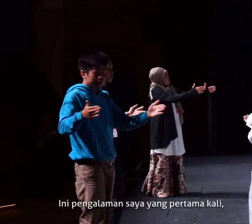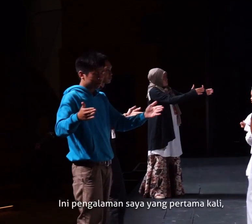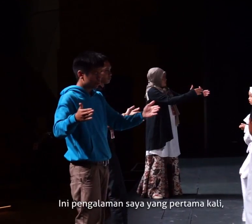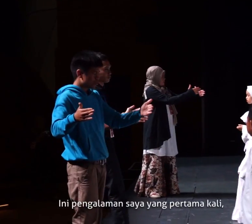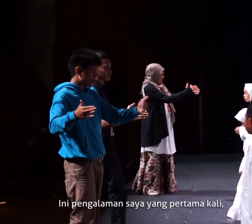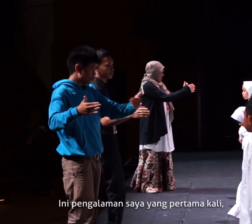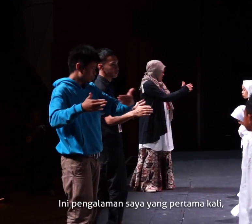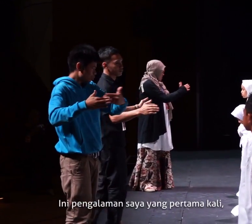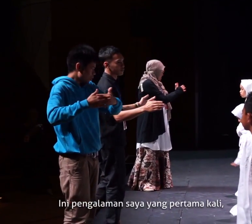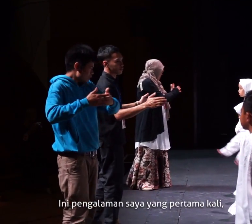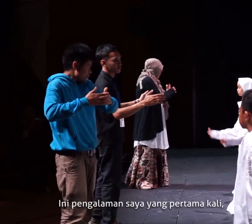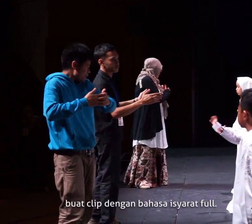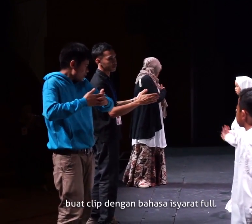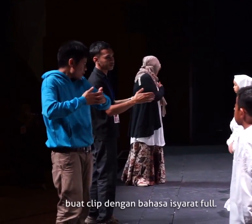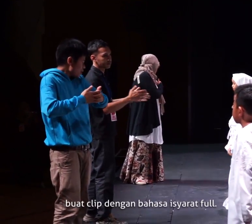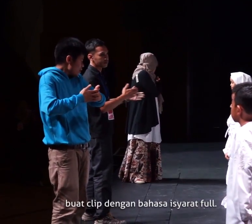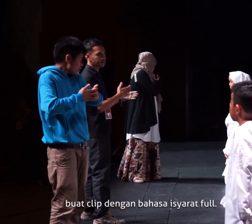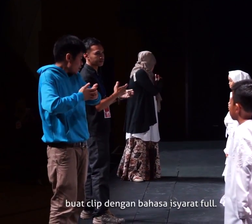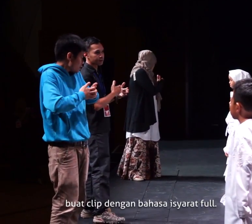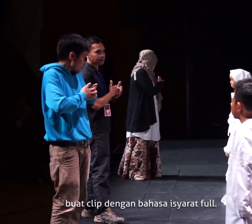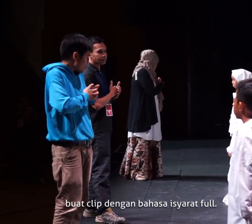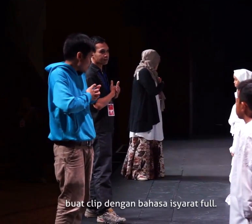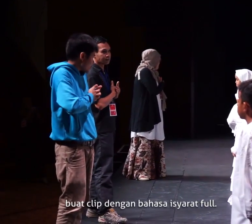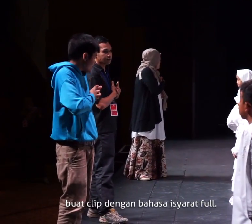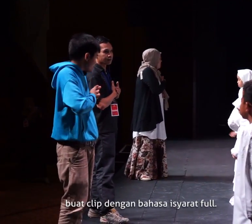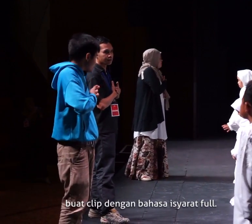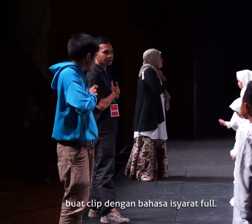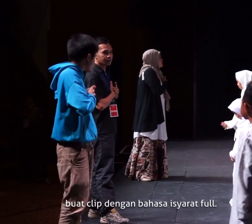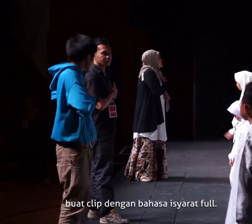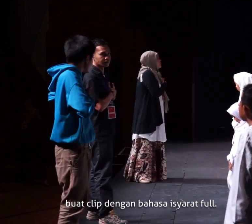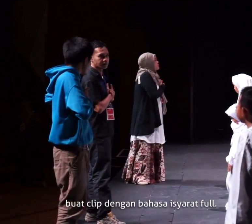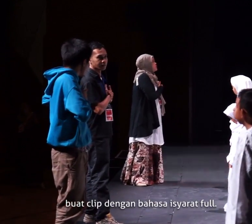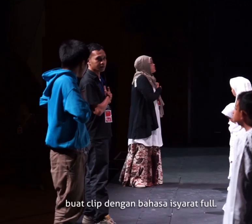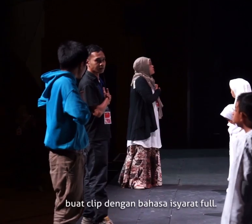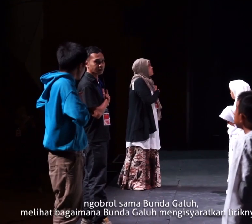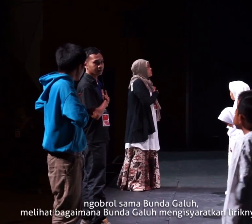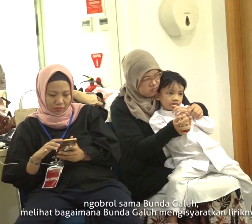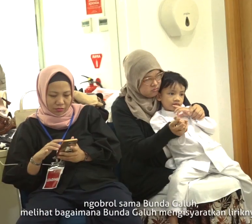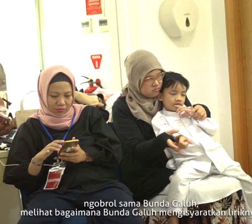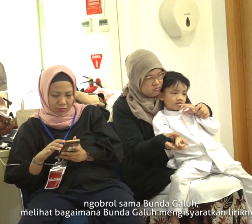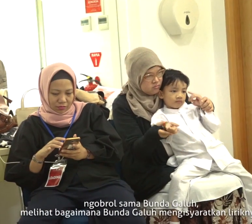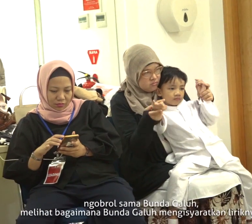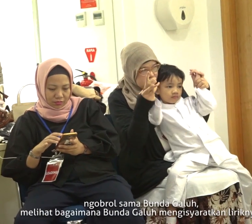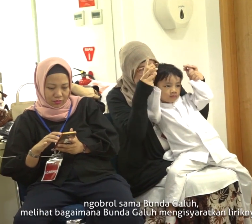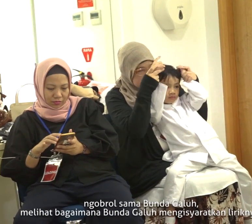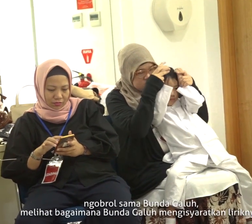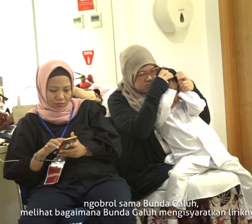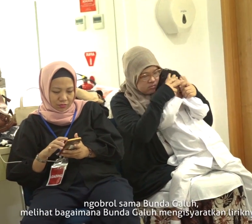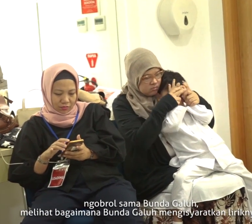saya yang pertama kali buat klip dengan bahasa isyarat full. Ngobrol sama Bunda Galuh, ngelihat bagaimana